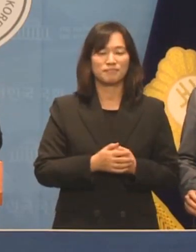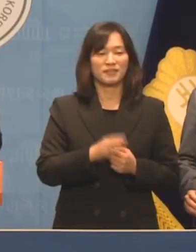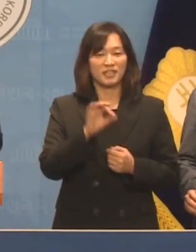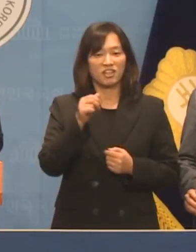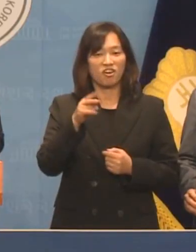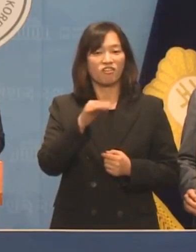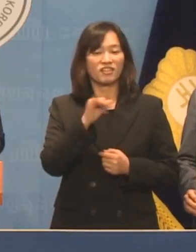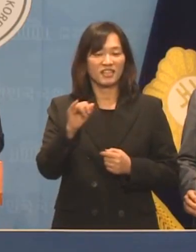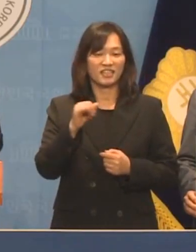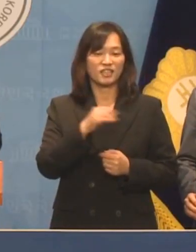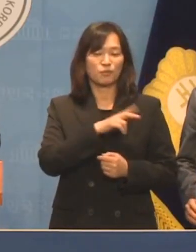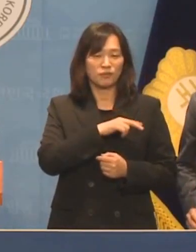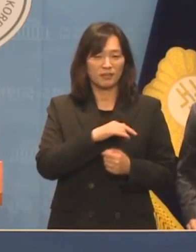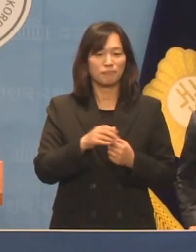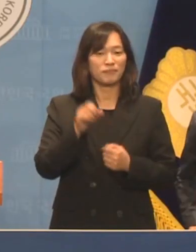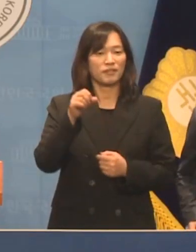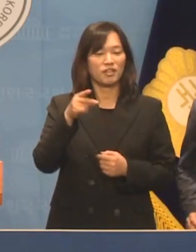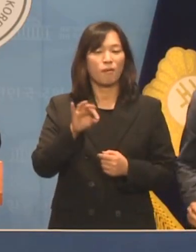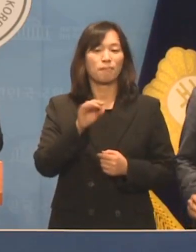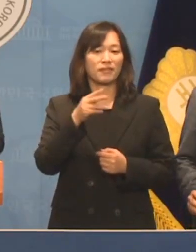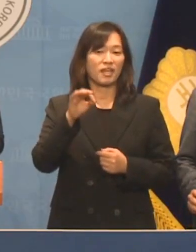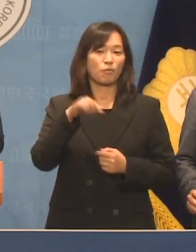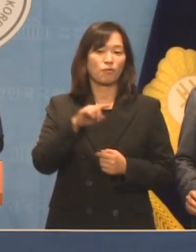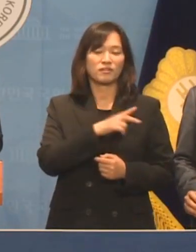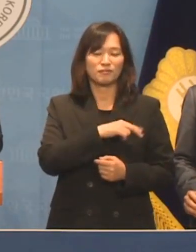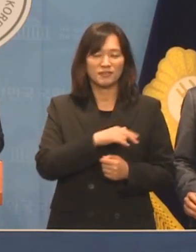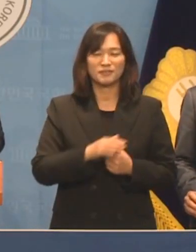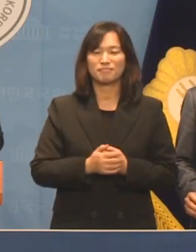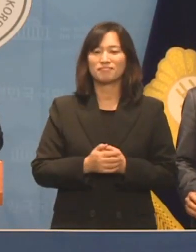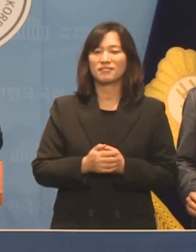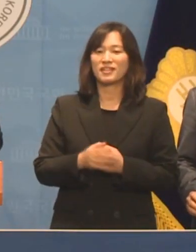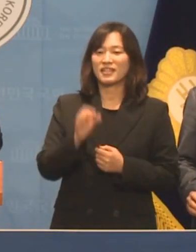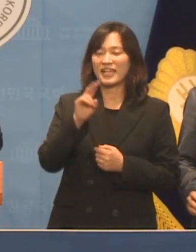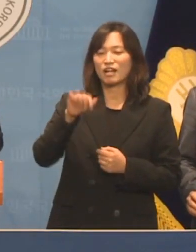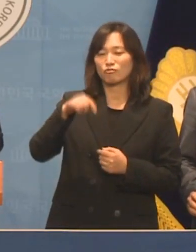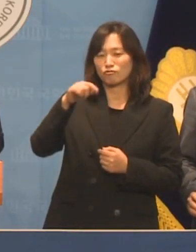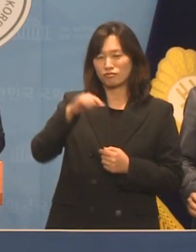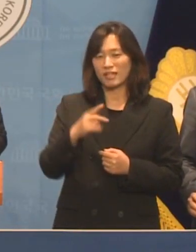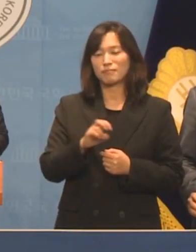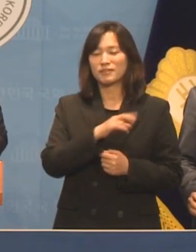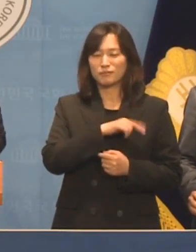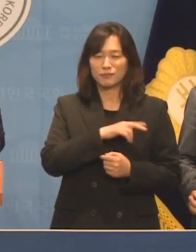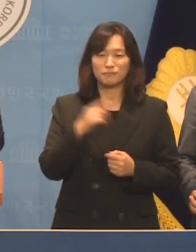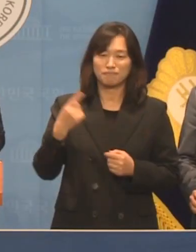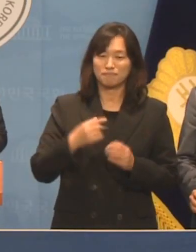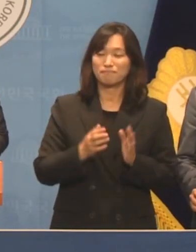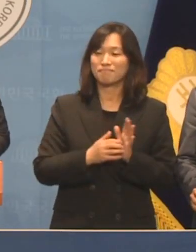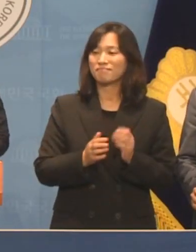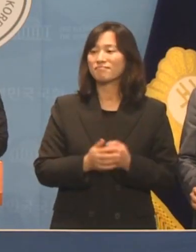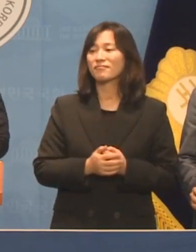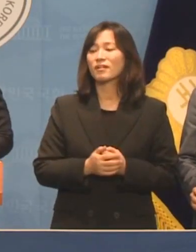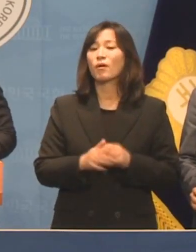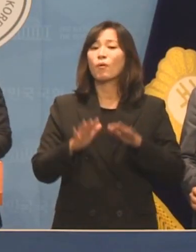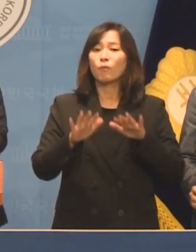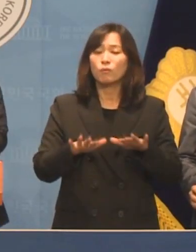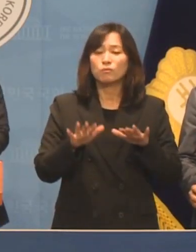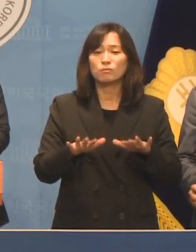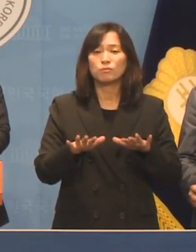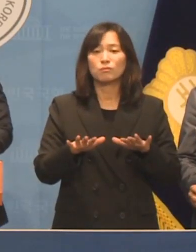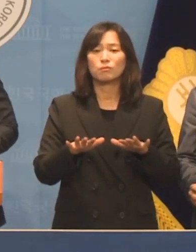오셨습니다. 그리고 염태영 의원님 오셨습니다. 네, 그리고 양문남 의원님 참석하셨습니다. 그러면